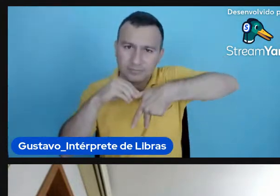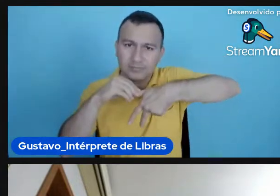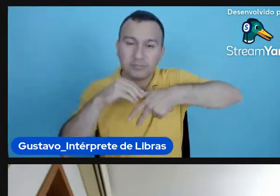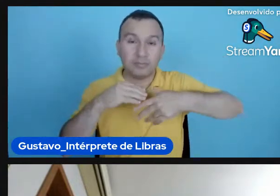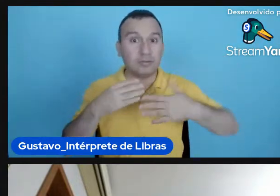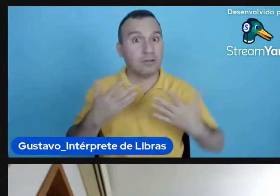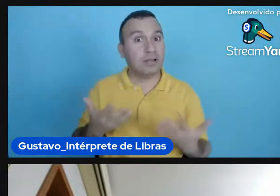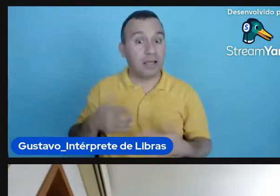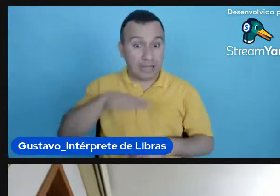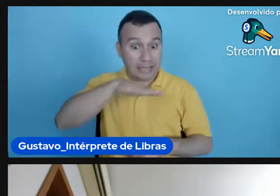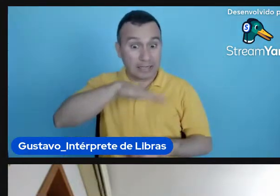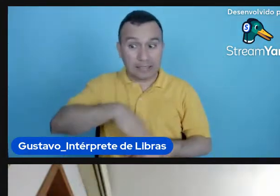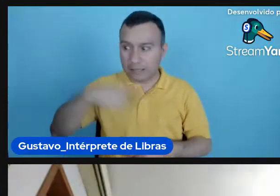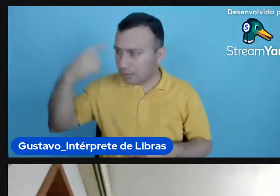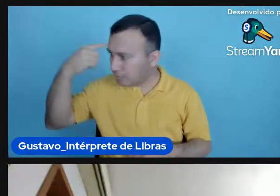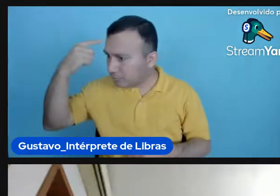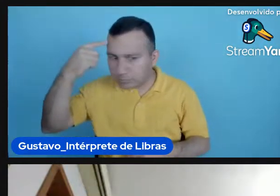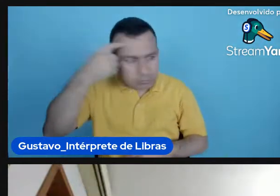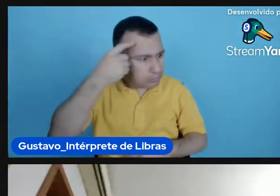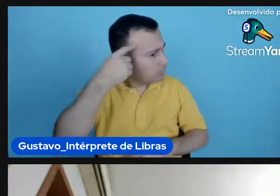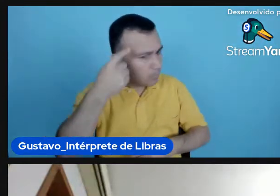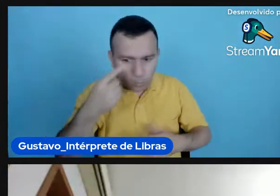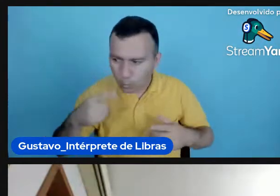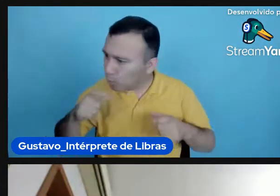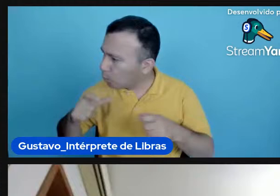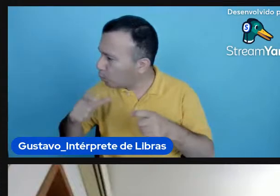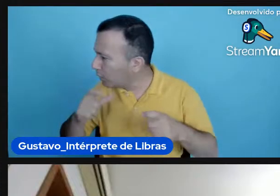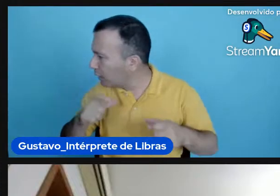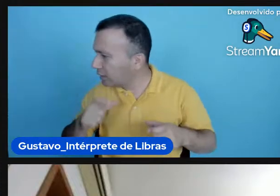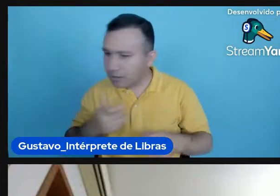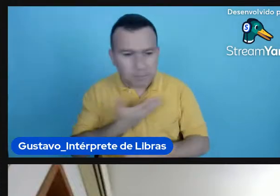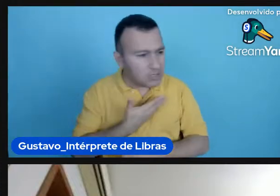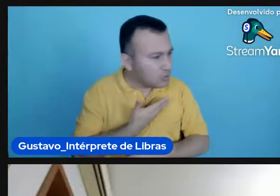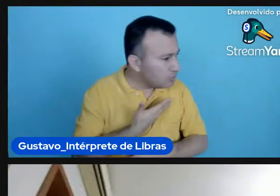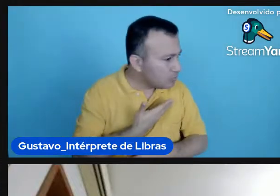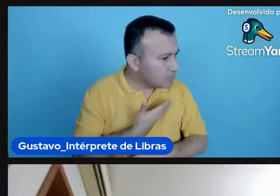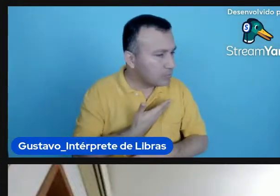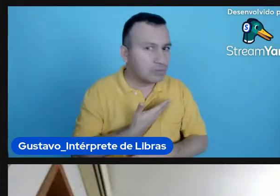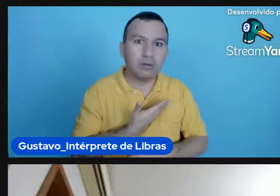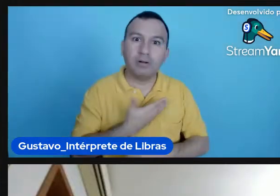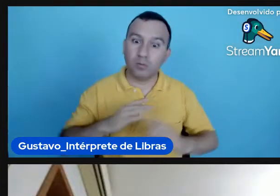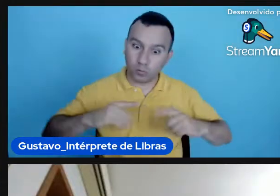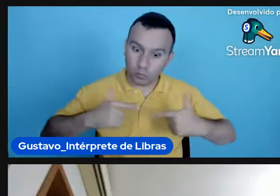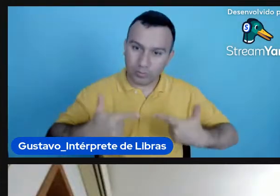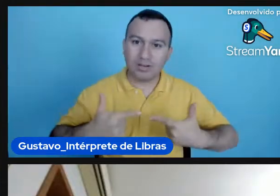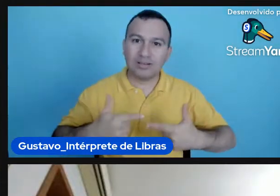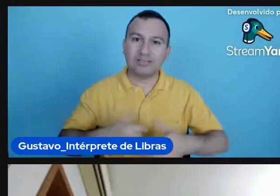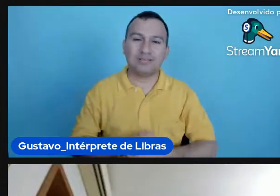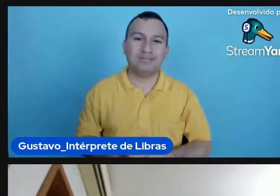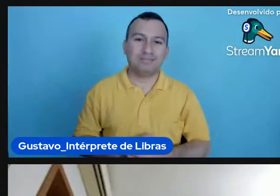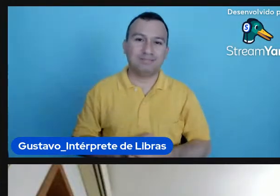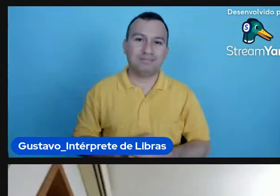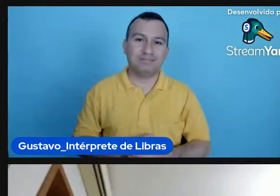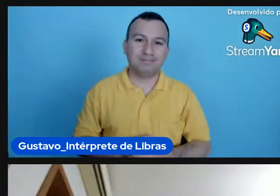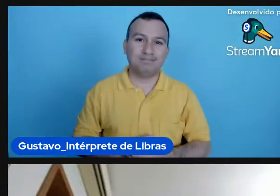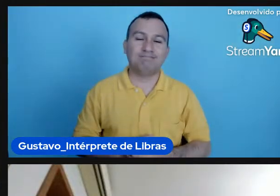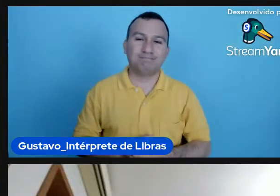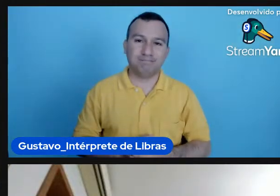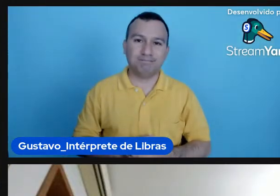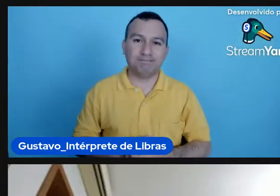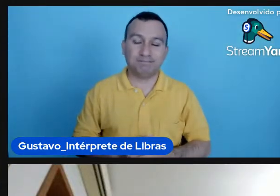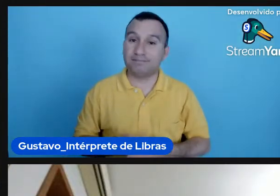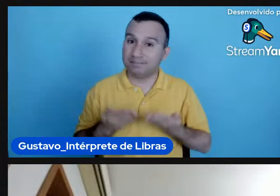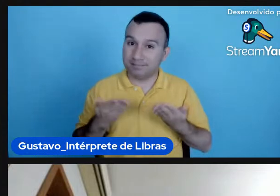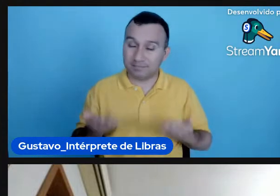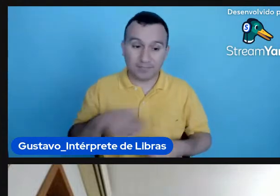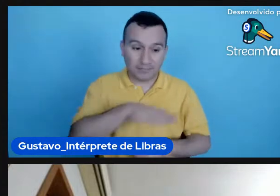avisar, ninguém... E essas crianças seguiram, né, no ensino fundamental, com essa ideia que nesse lugar, né,